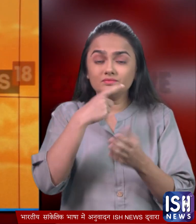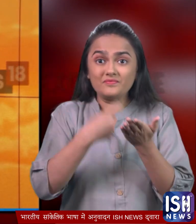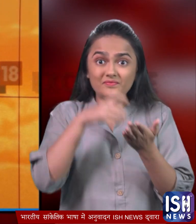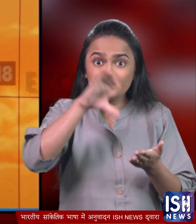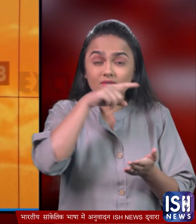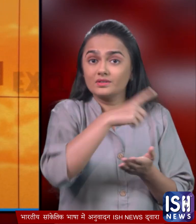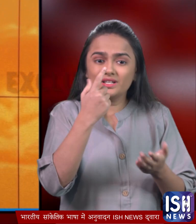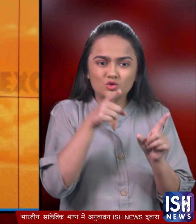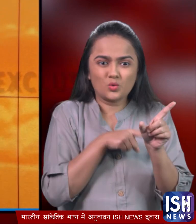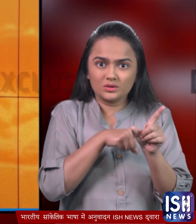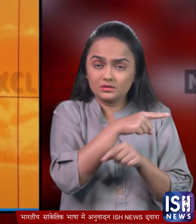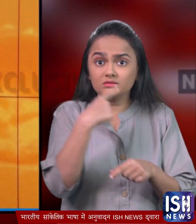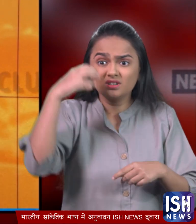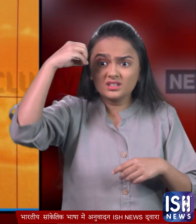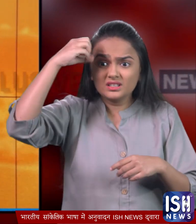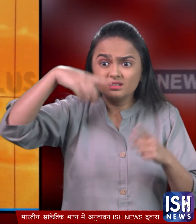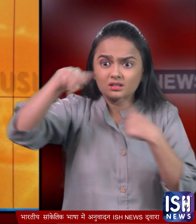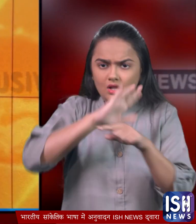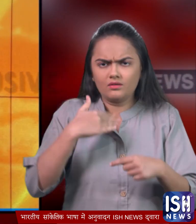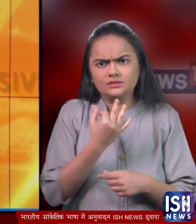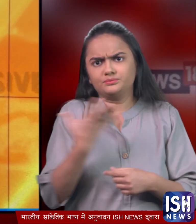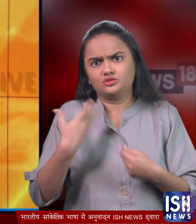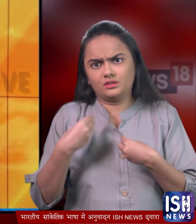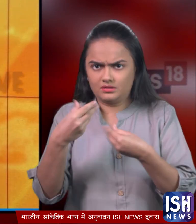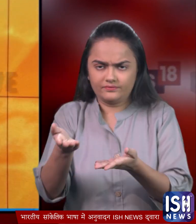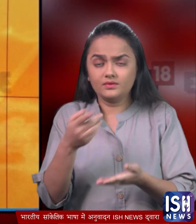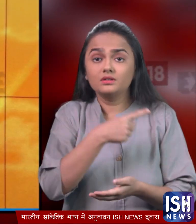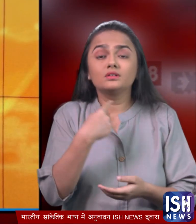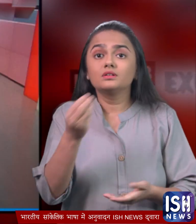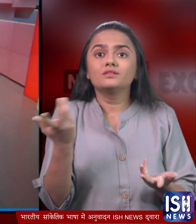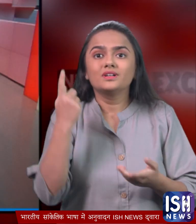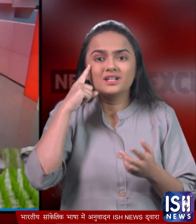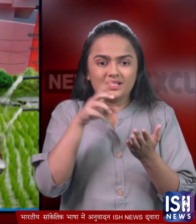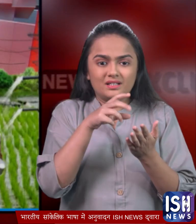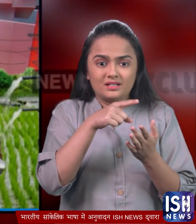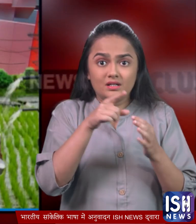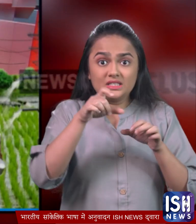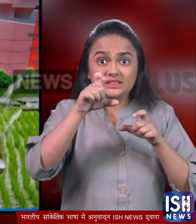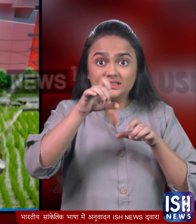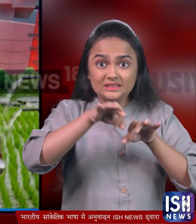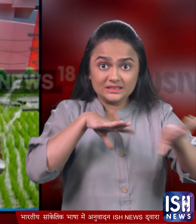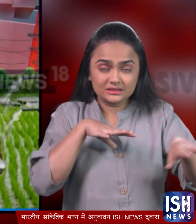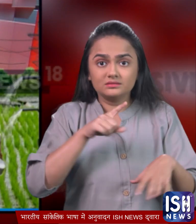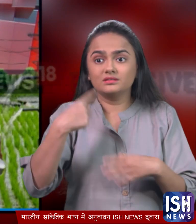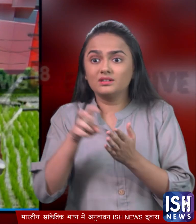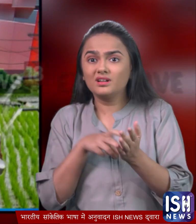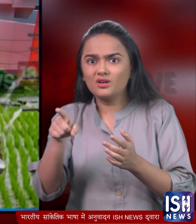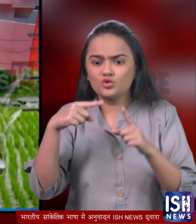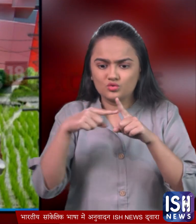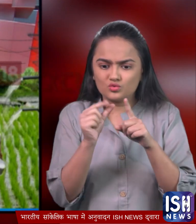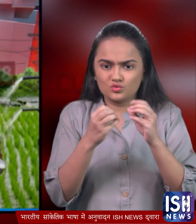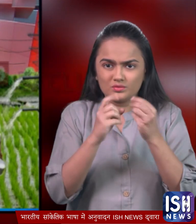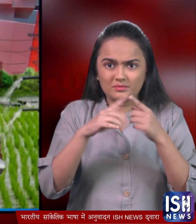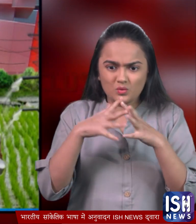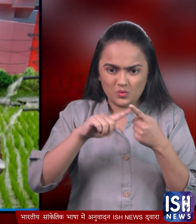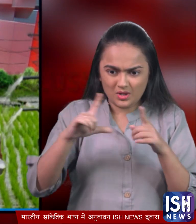की दरों में बड़ी राहत दी। यूपी के ऊर्जा मंत्री श्रीकांत शर्मा ने जानकारी दी कि शहरी और ग्रामीण इलाकों में जिन किसानों के ट्यूबवेल के